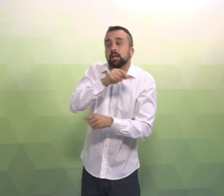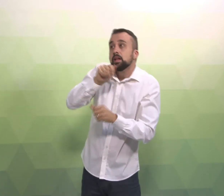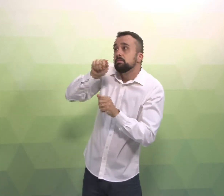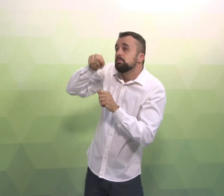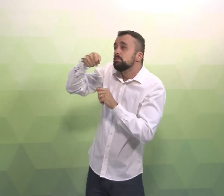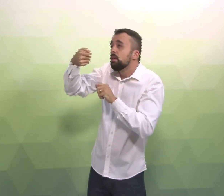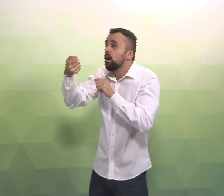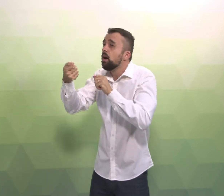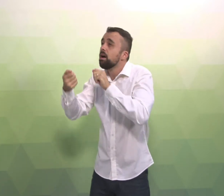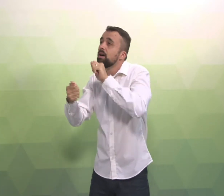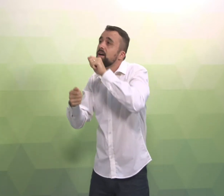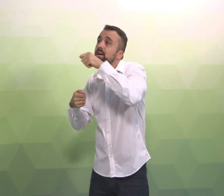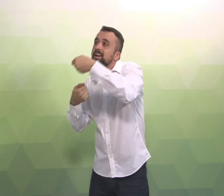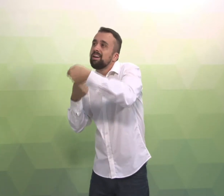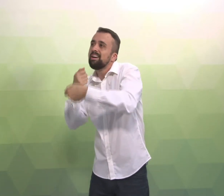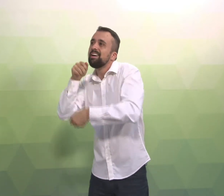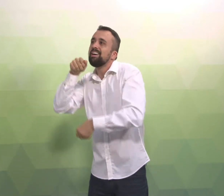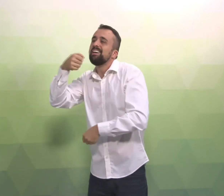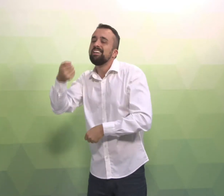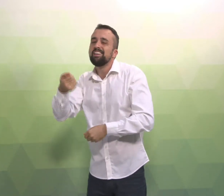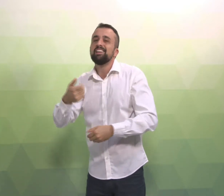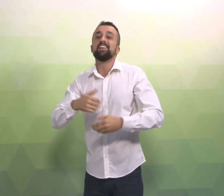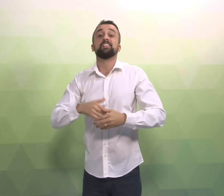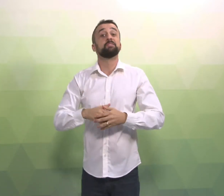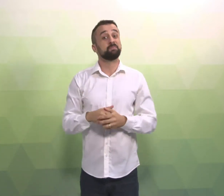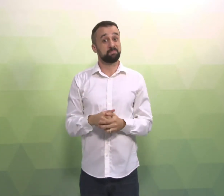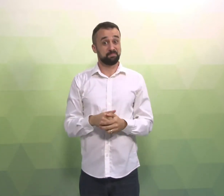menos, já está a sinalizar os primeiros sinais.